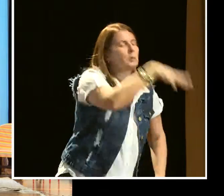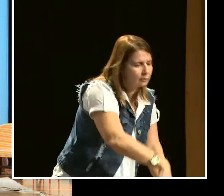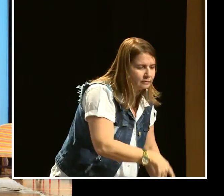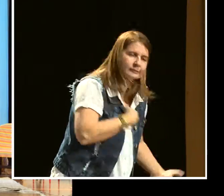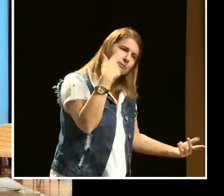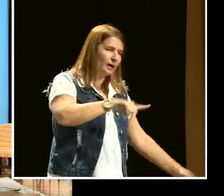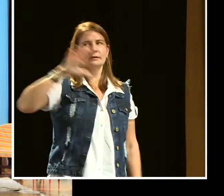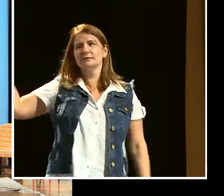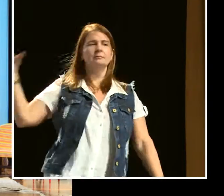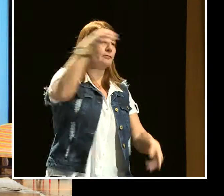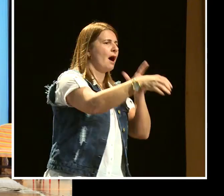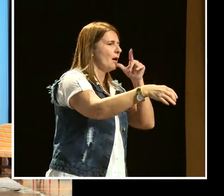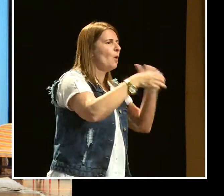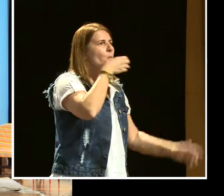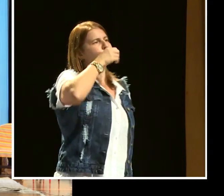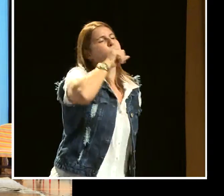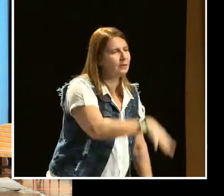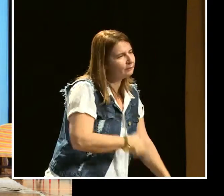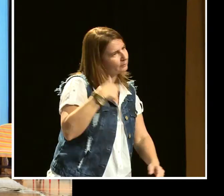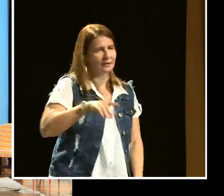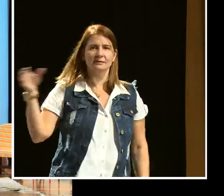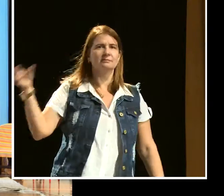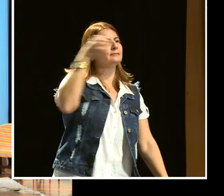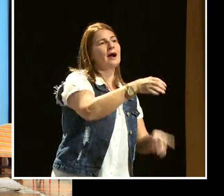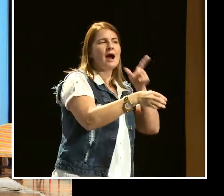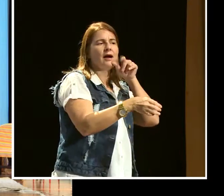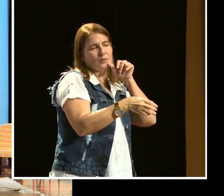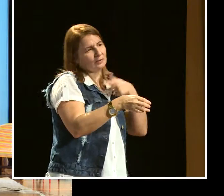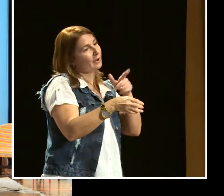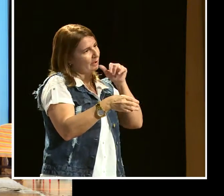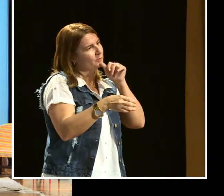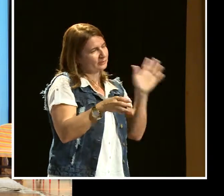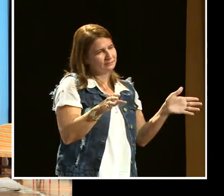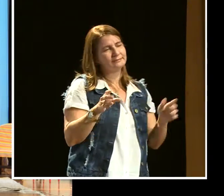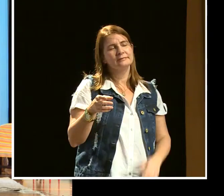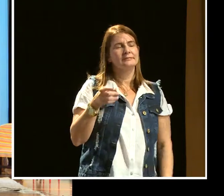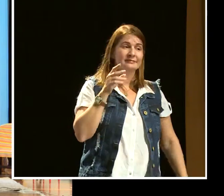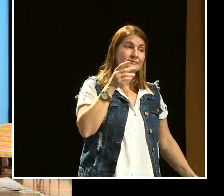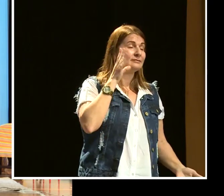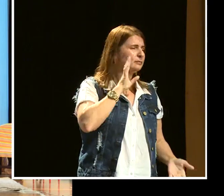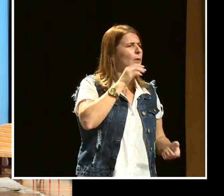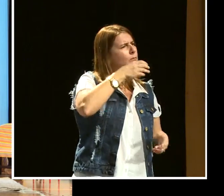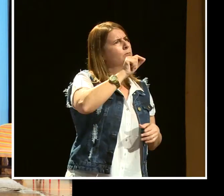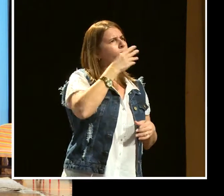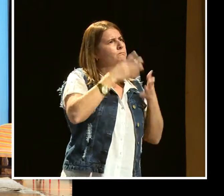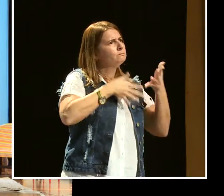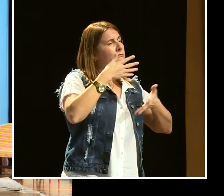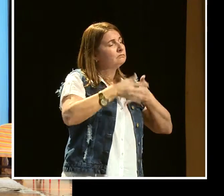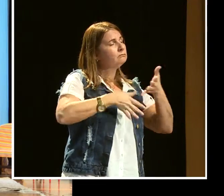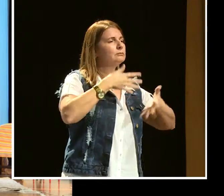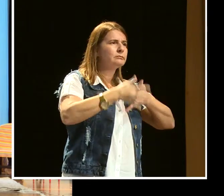de tampar a boca, eu colocava um copo com água. Então, a pessoa ficava com água na boca. E aí, a